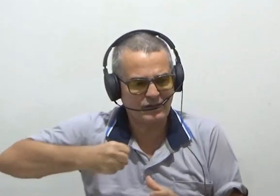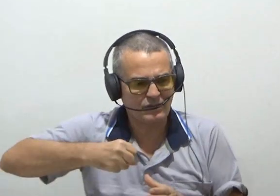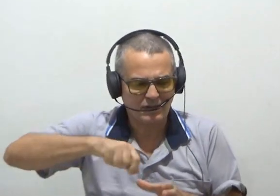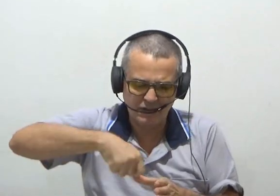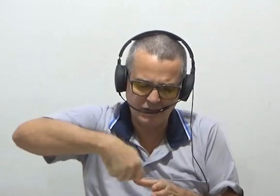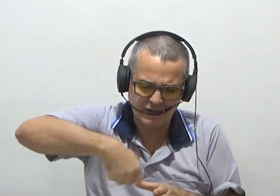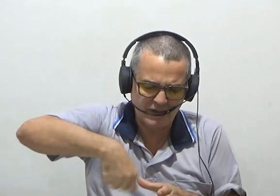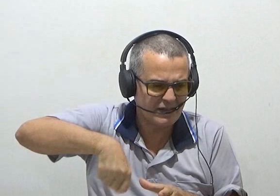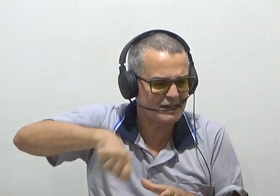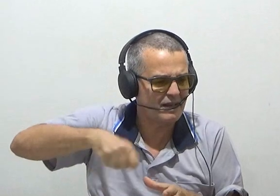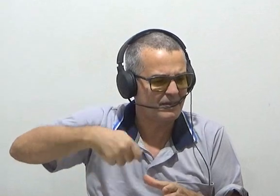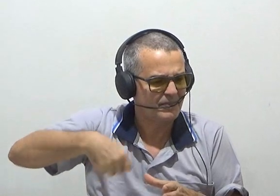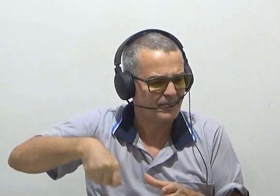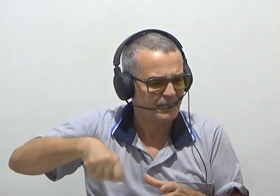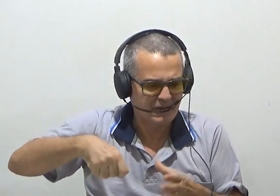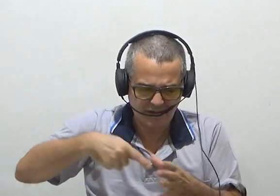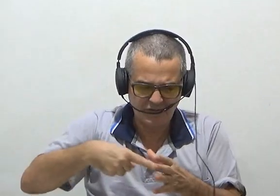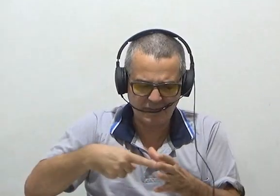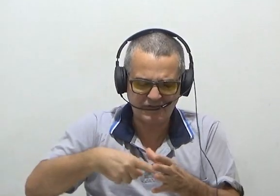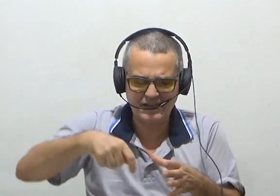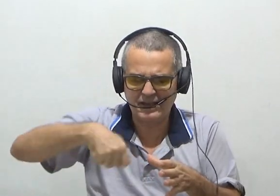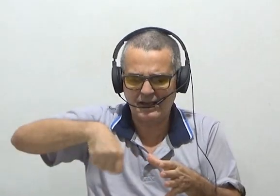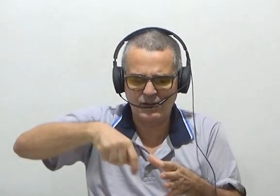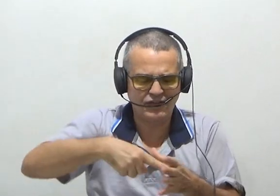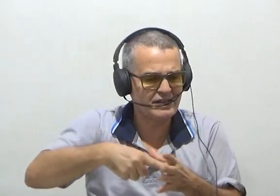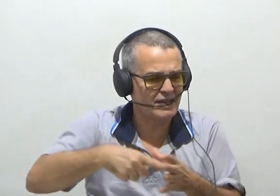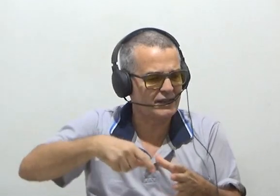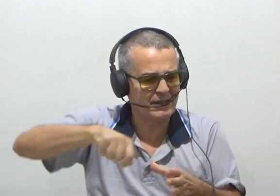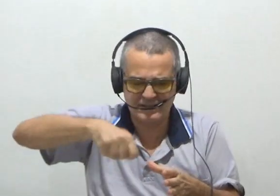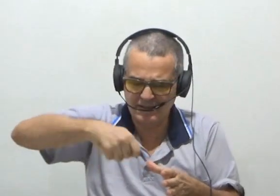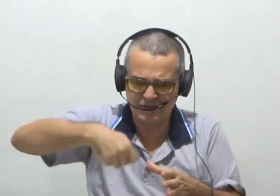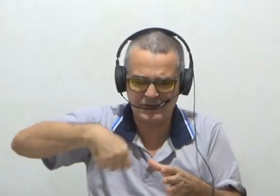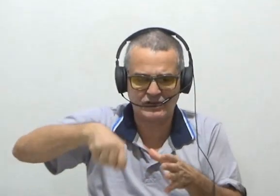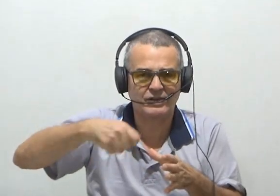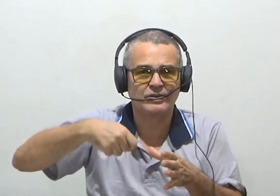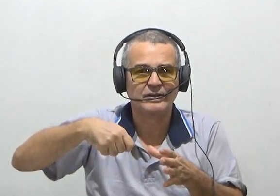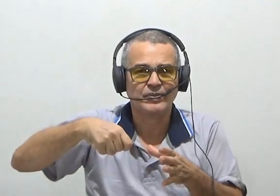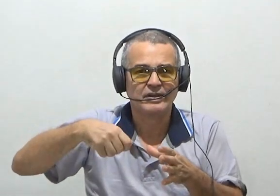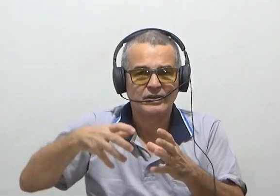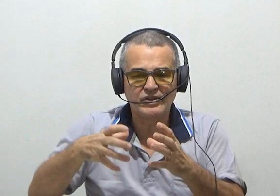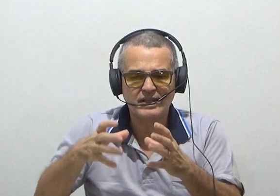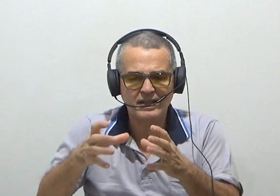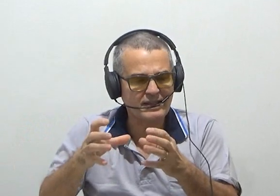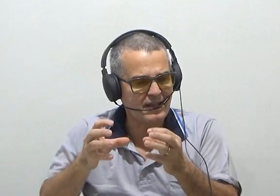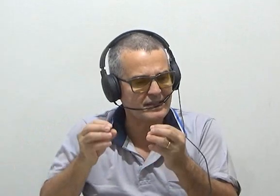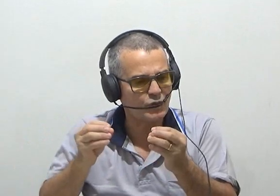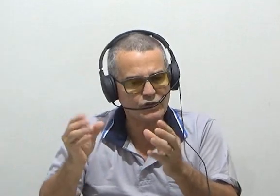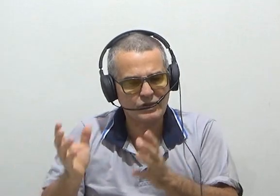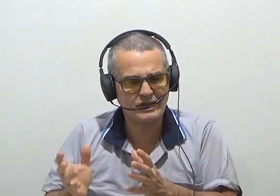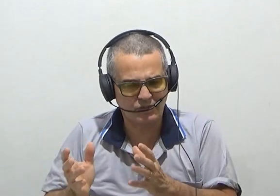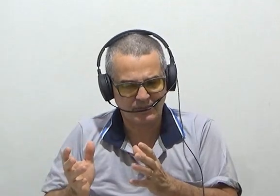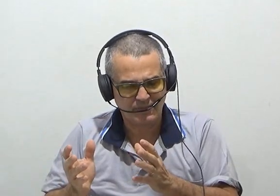desse jeito? Não, você mexe assim. E aqui você faz o referencial da bacia e vai mexendo. Então você tem que ter